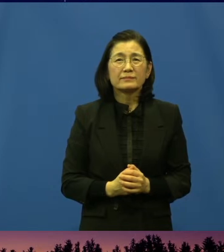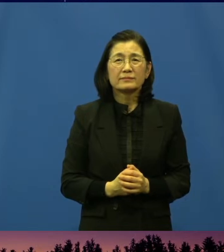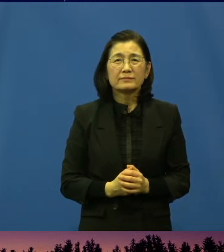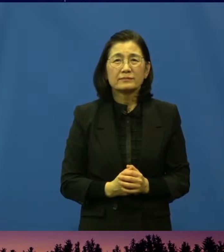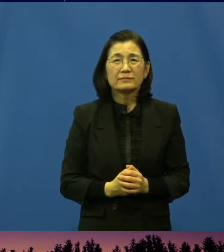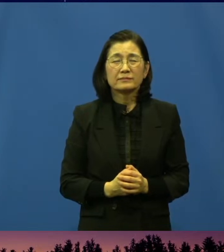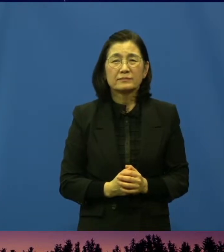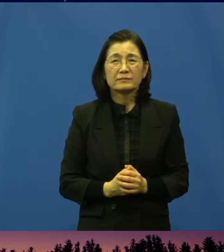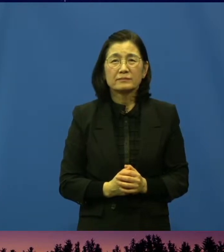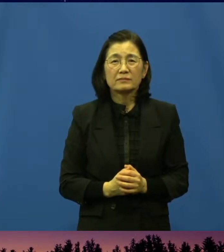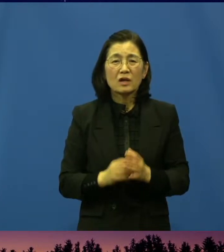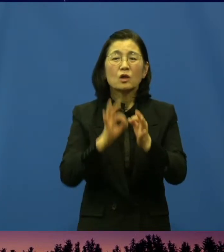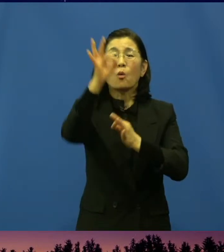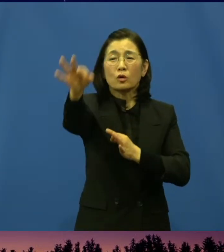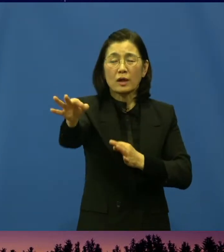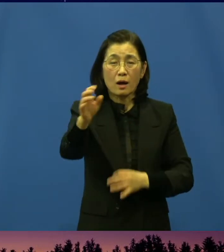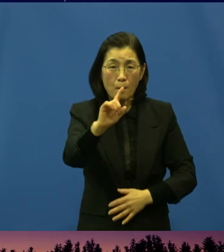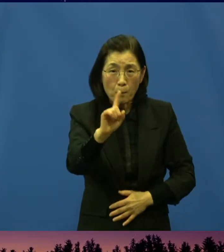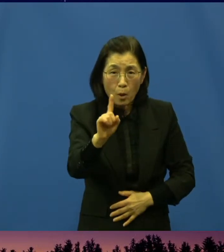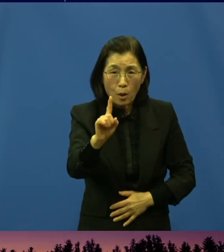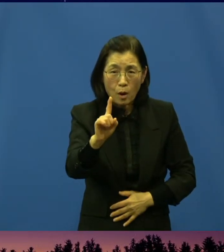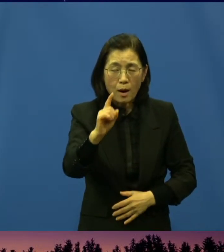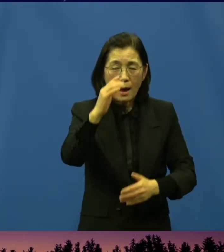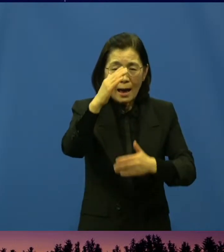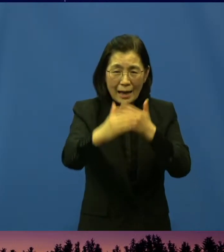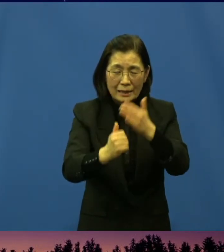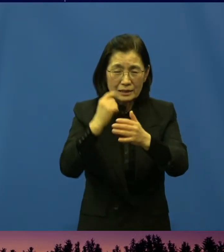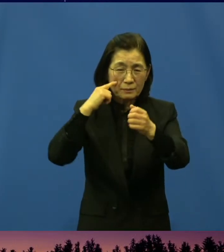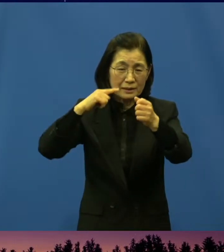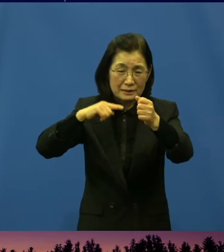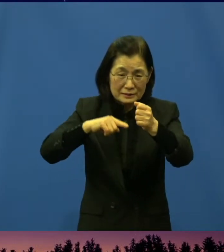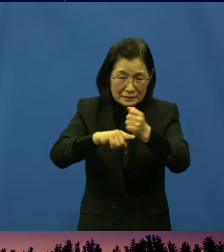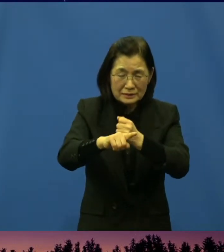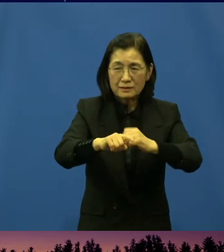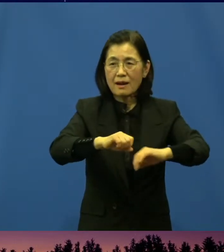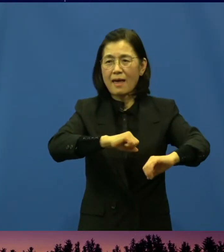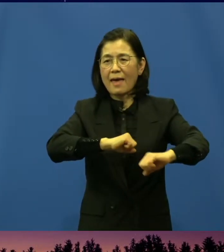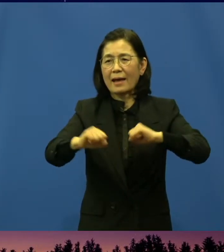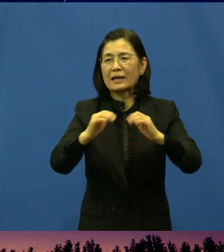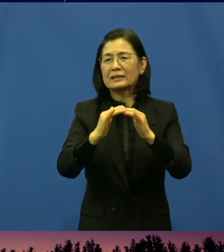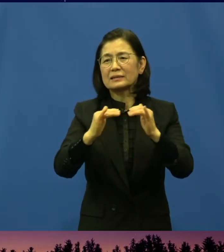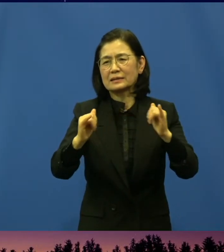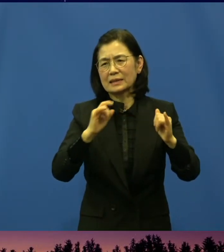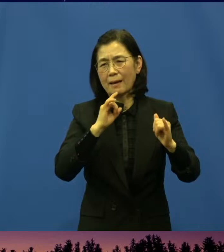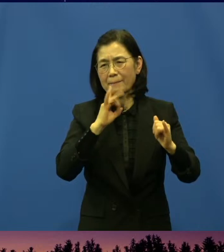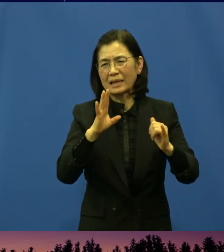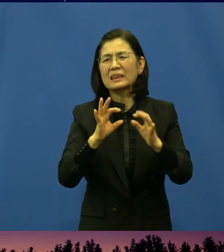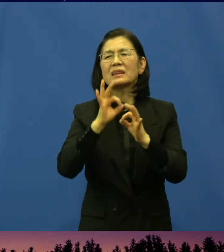무엇만 영원하다는 거죠? 하나님의 뜻을 행하는 자만이 영원하다.